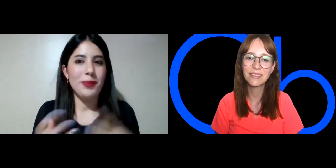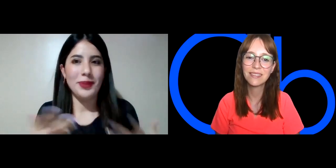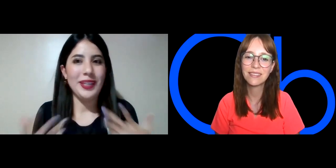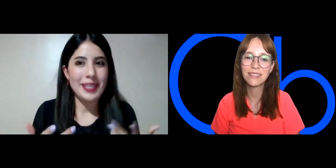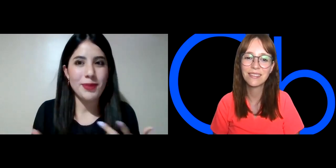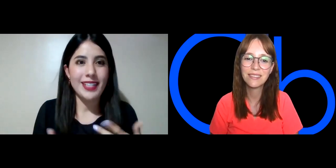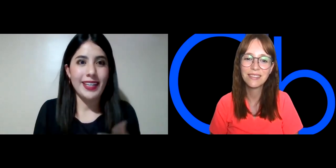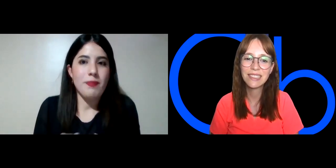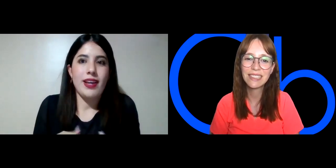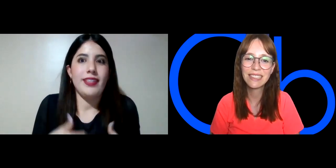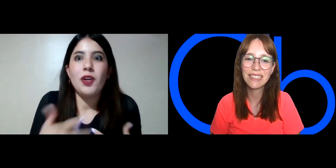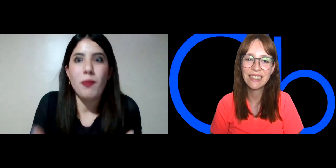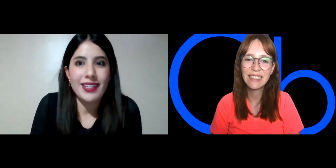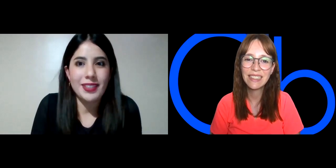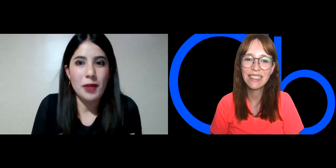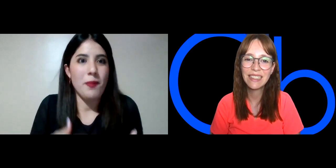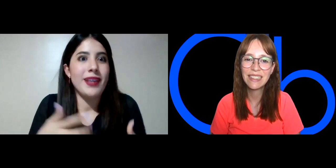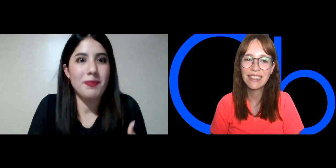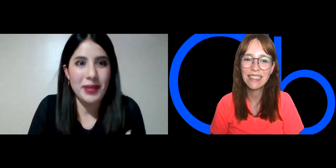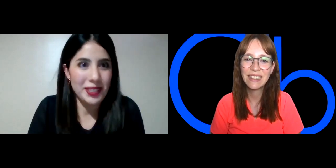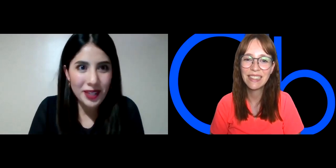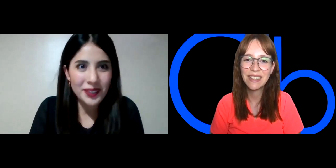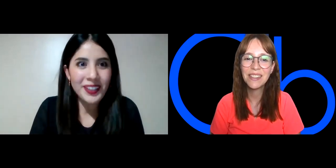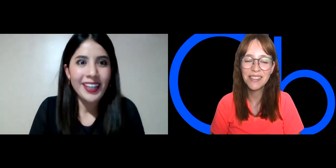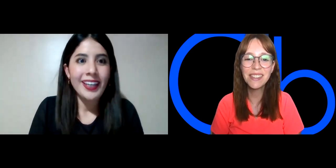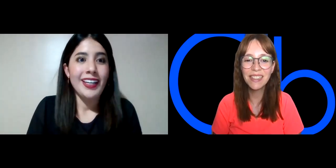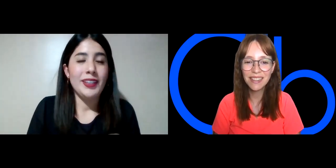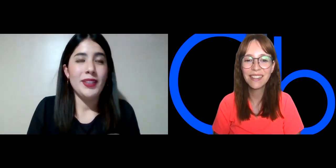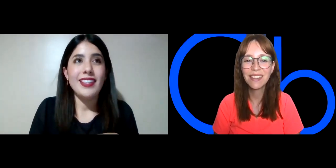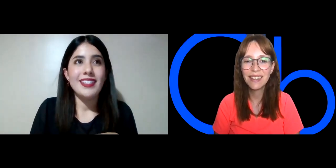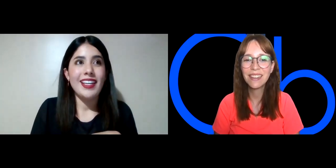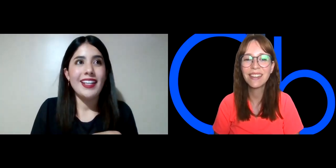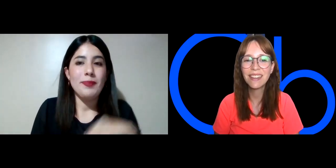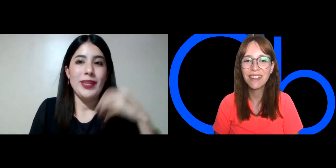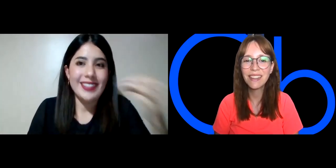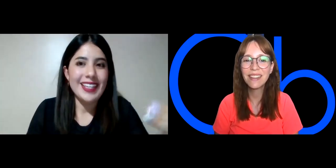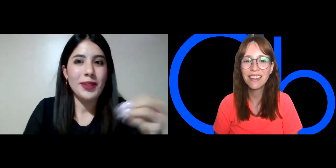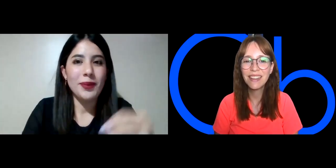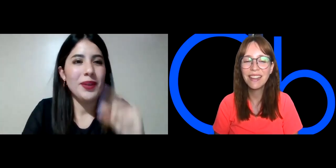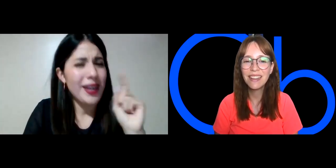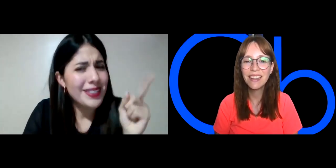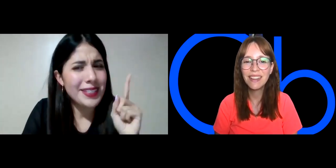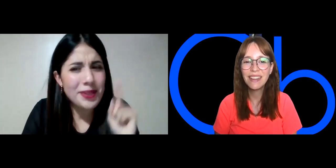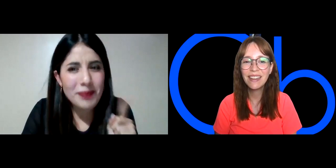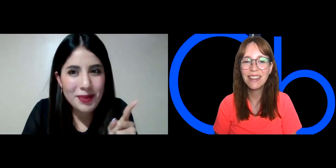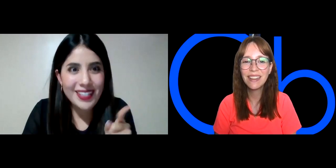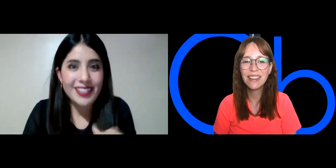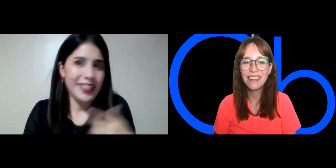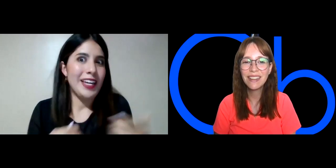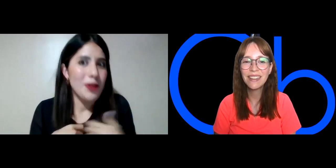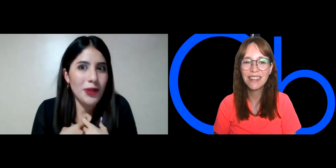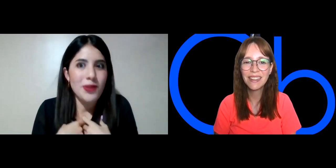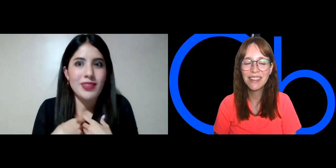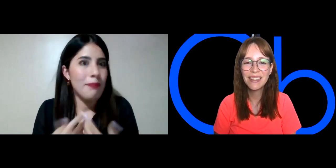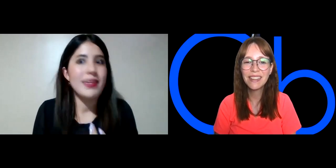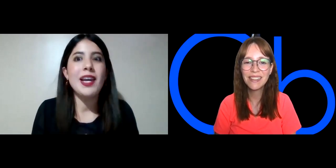hablar pues utilizamos la seña para hacer algo más como más específico. Sí. Entonces, pues sí, es cuando me digo, sí ocupamos esa seña y que